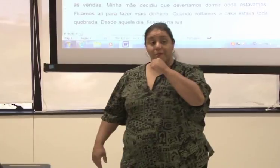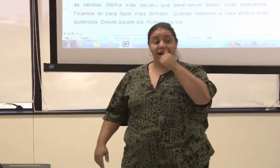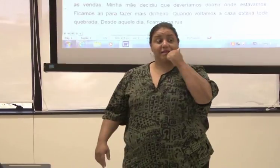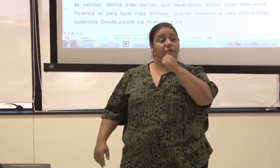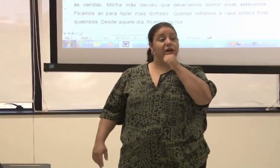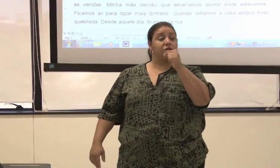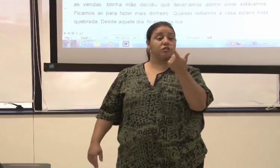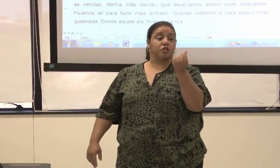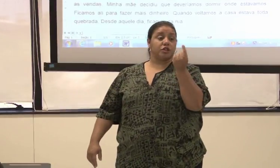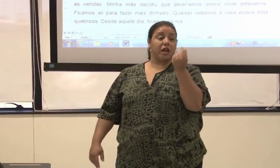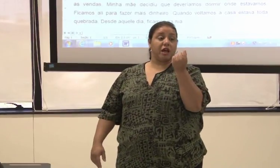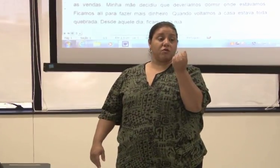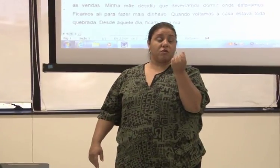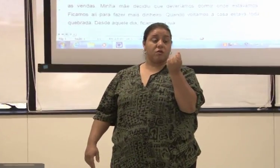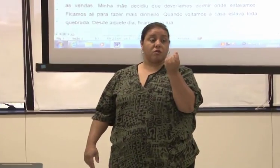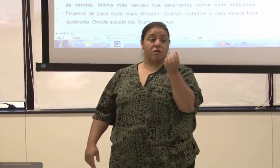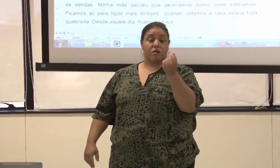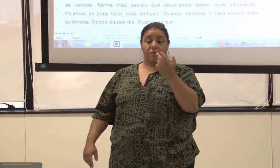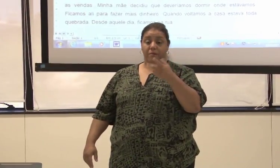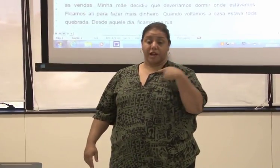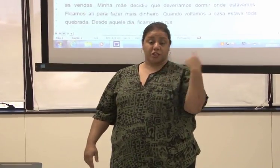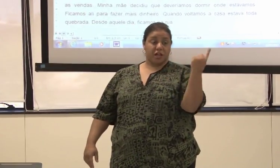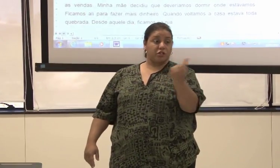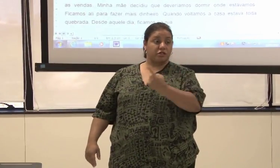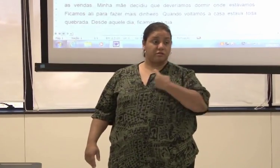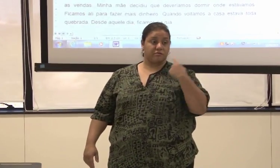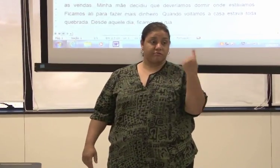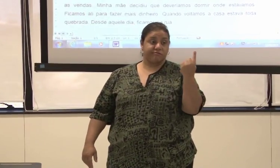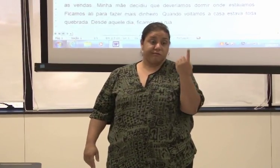Mas a mamãe não tinha dinheiro pra gente.